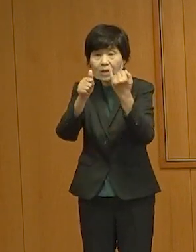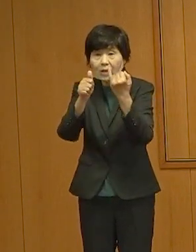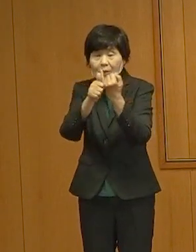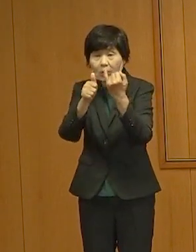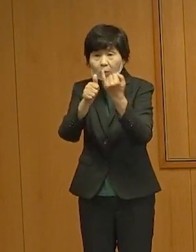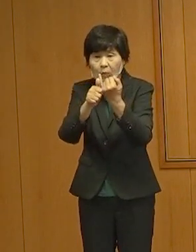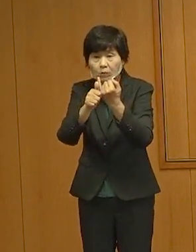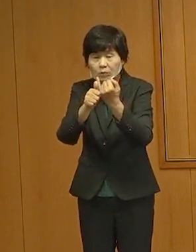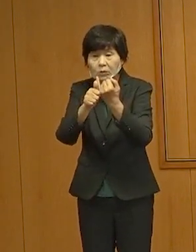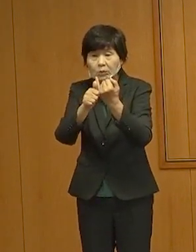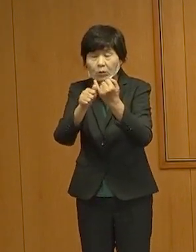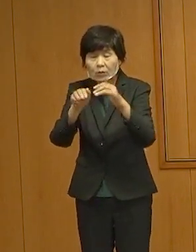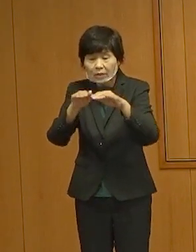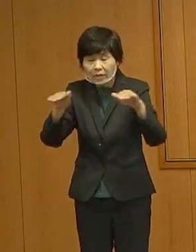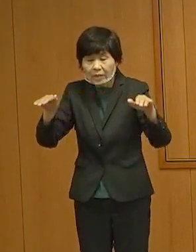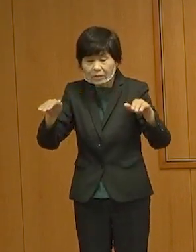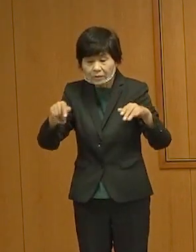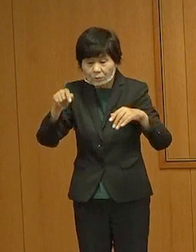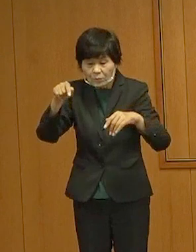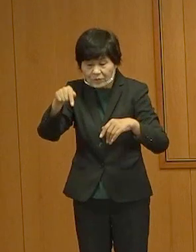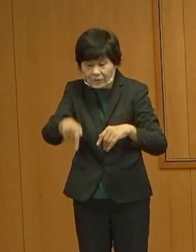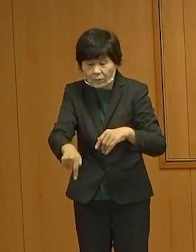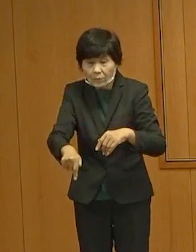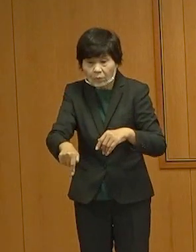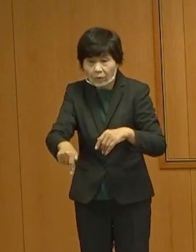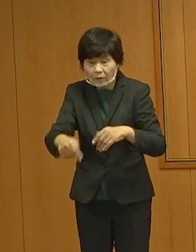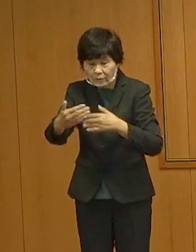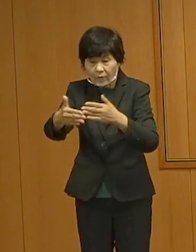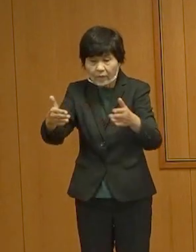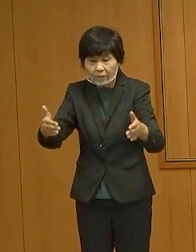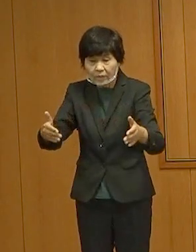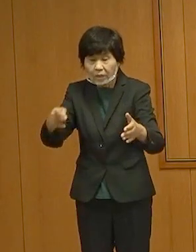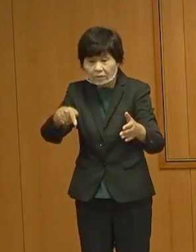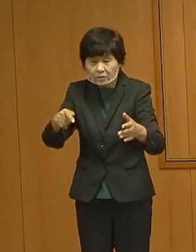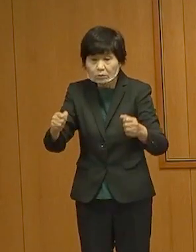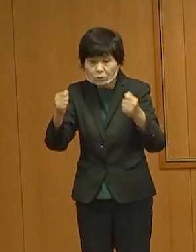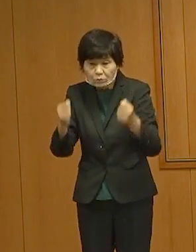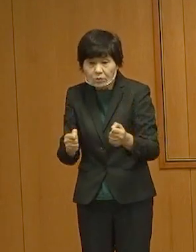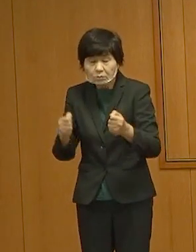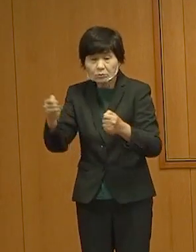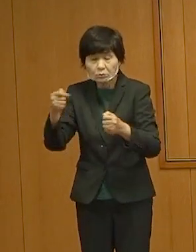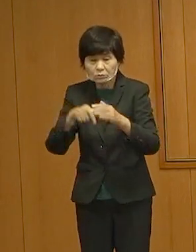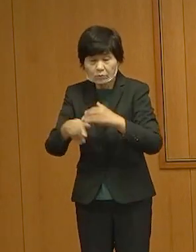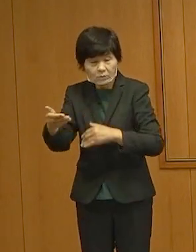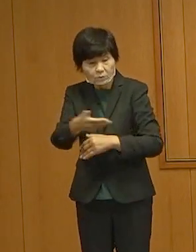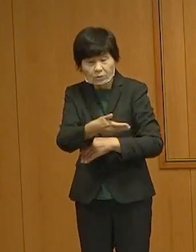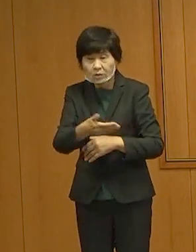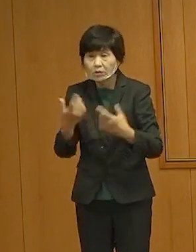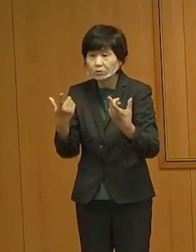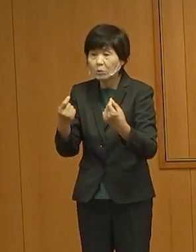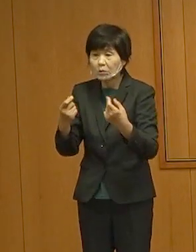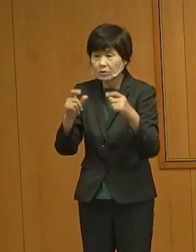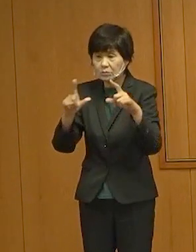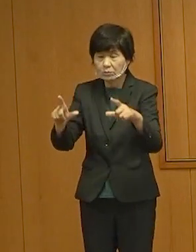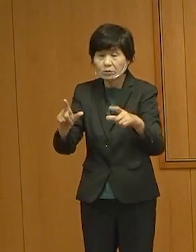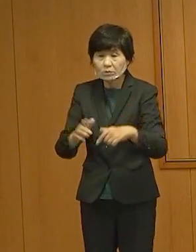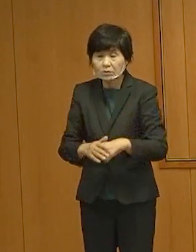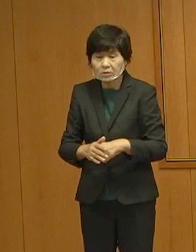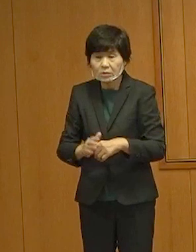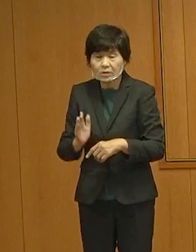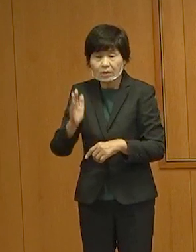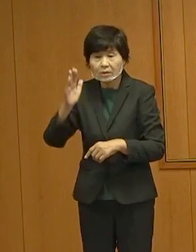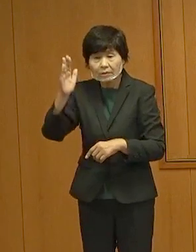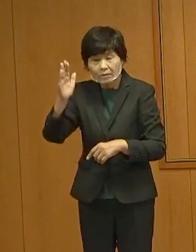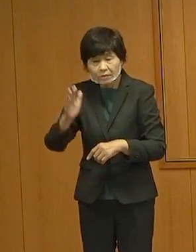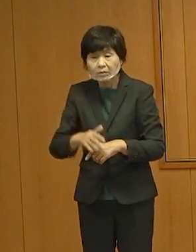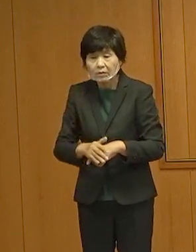ウェディングとかするような の下の方ですね、 はいはい はい、 部屋があります けど、はい、入ってるんですよね。だからなかなか手をつけづらいなっ